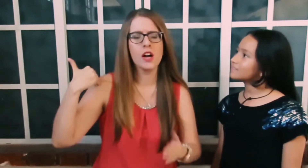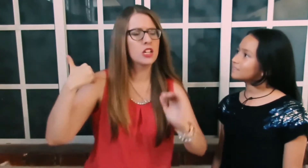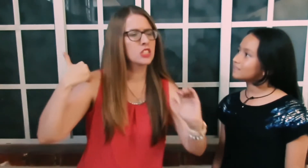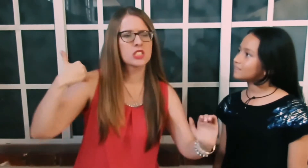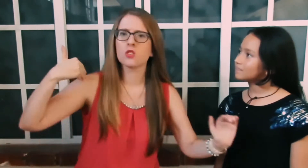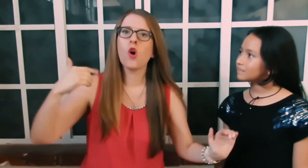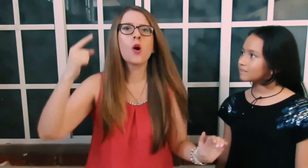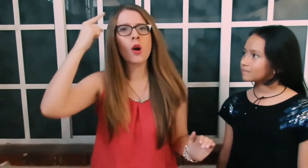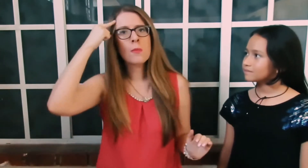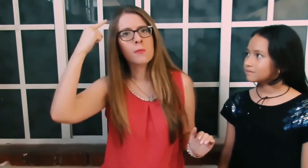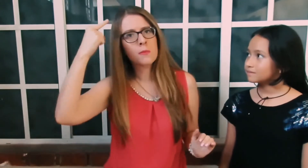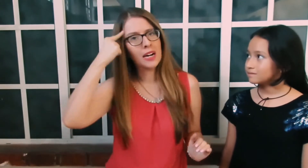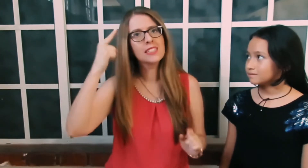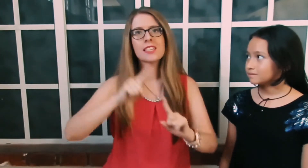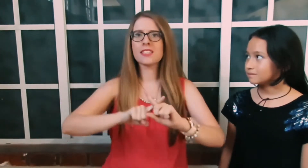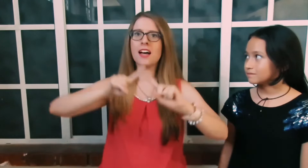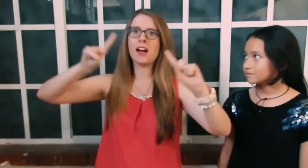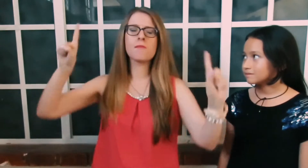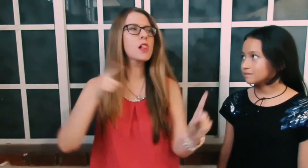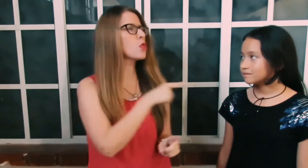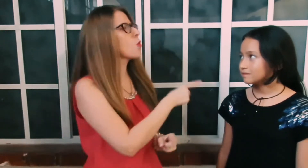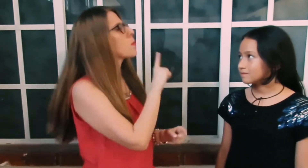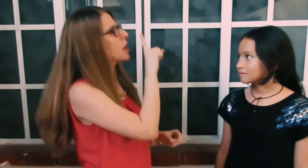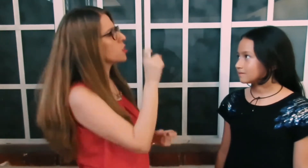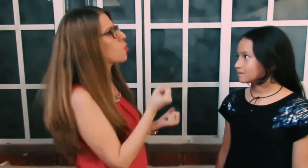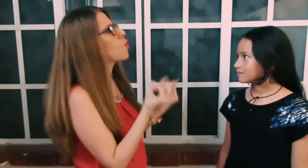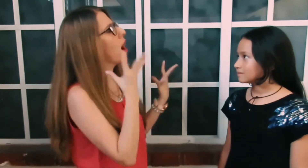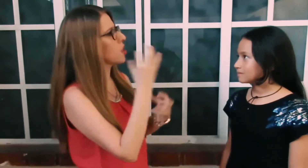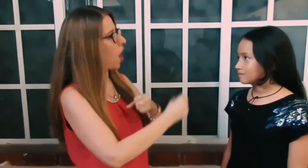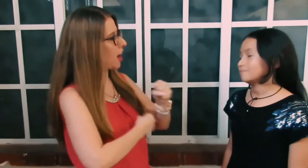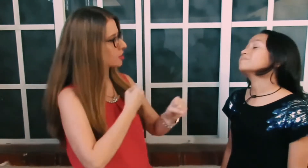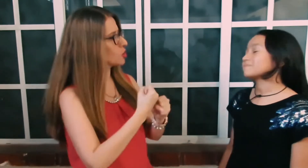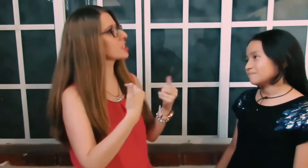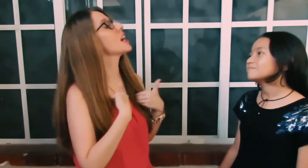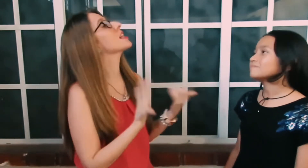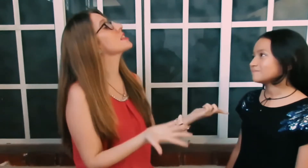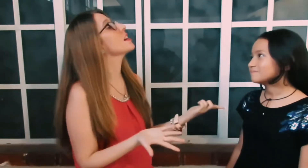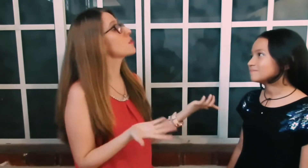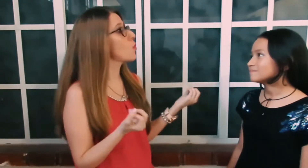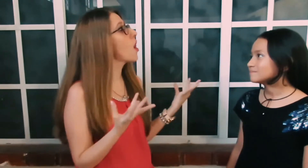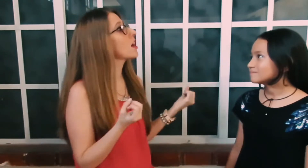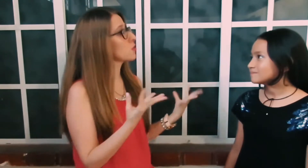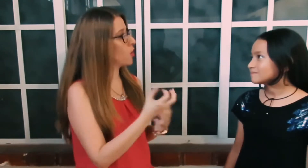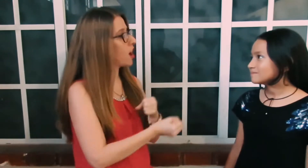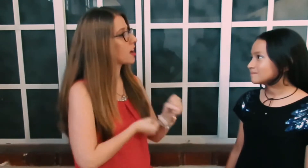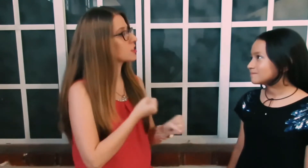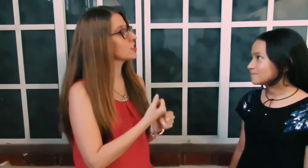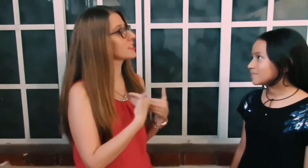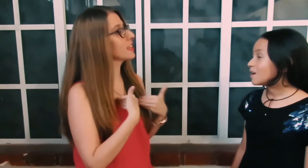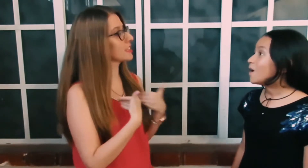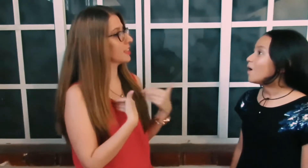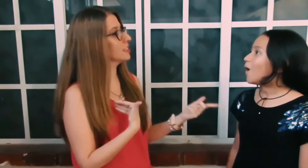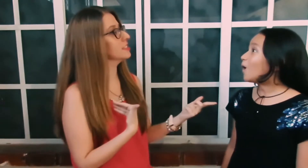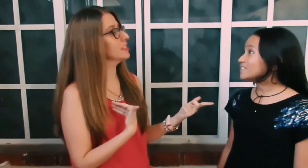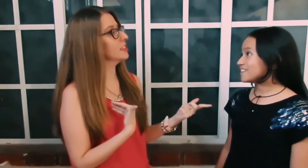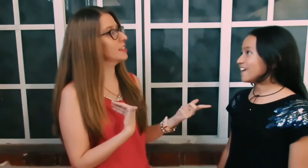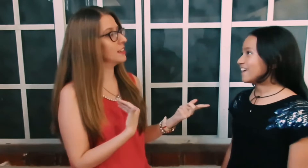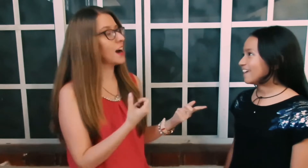adultos y jóvenes y niños piensan distinto. ¿Cuántos años tienes? 11.